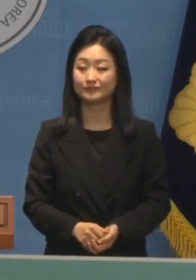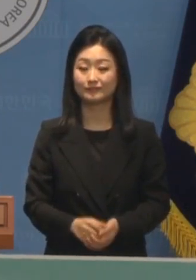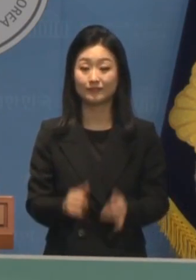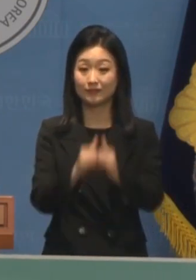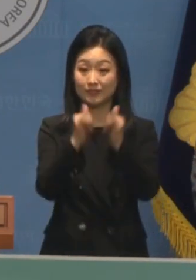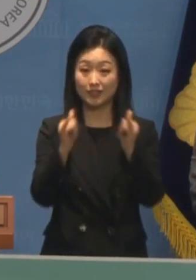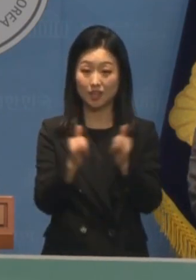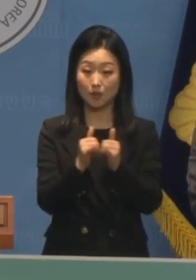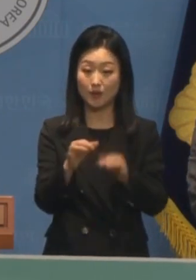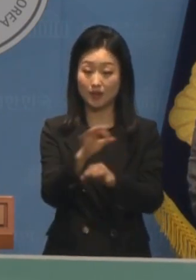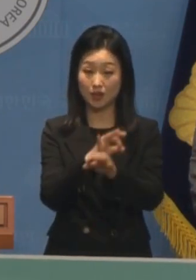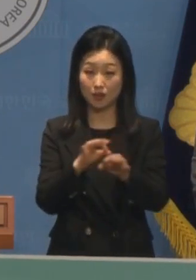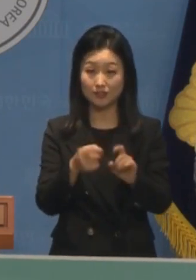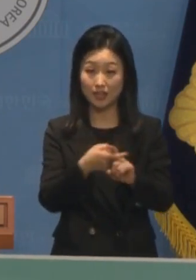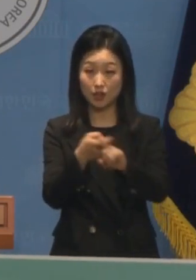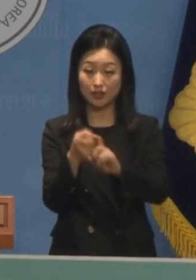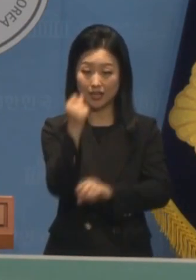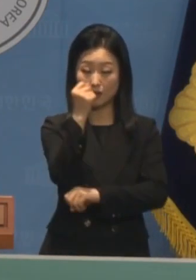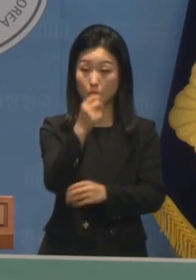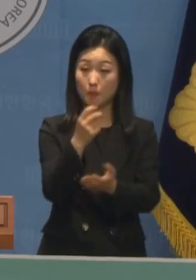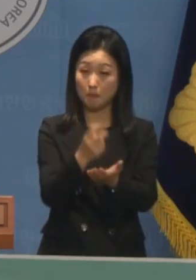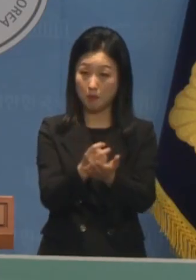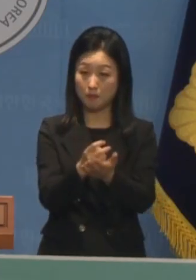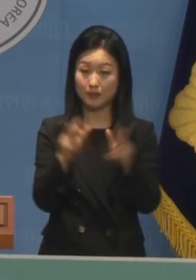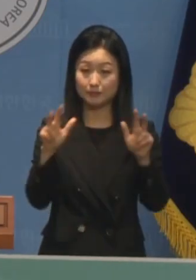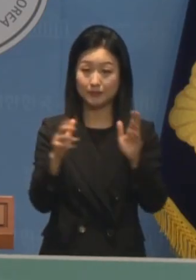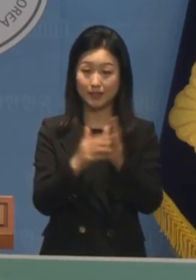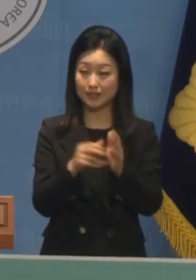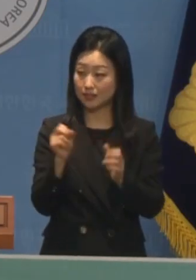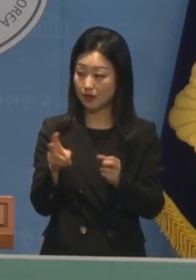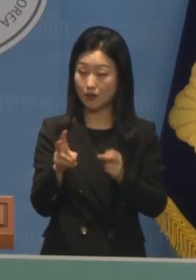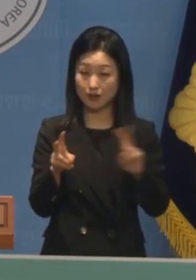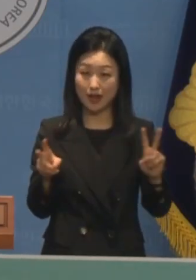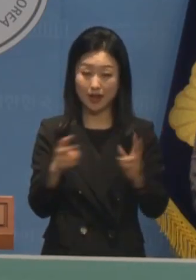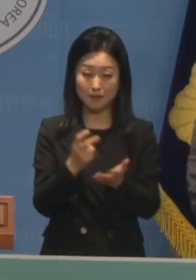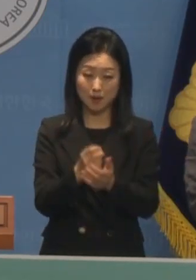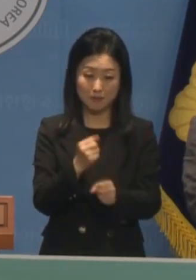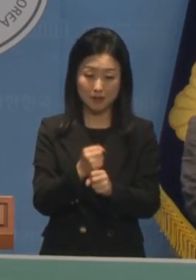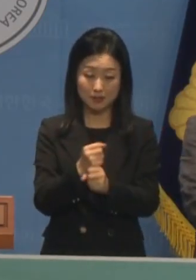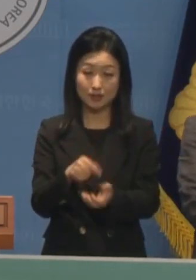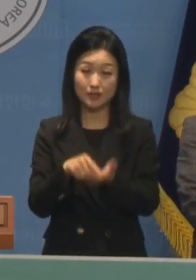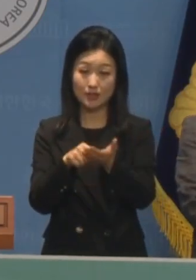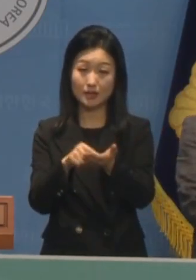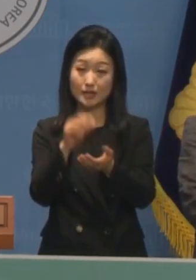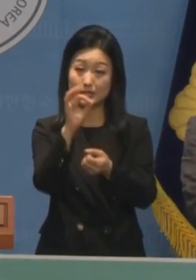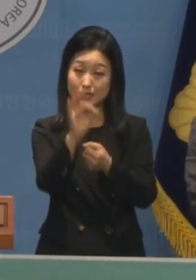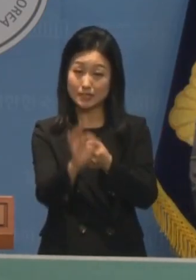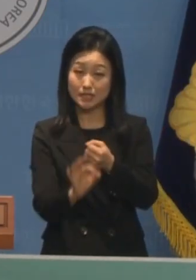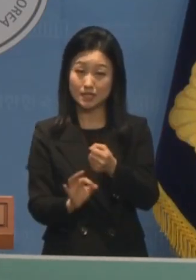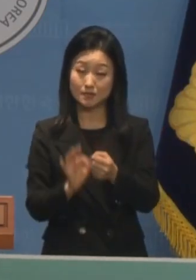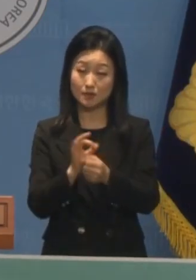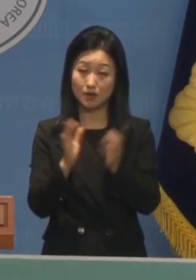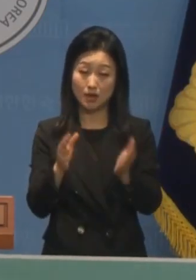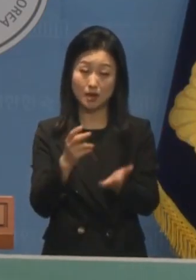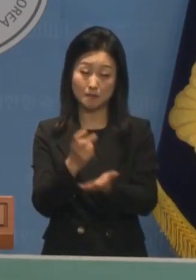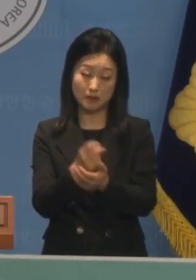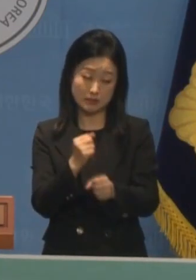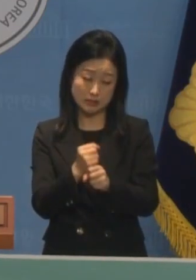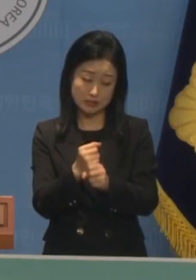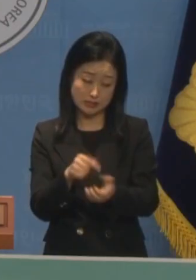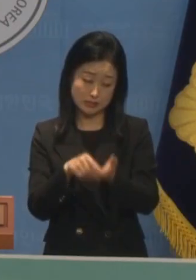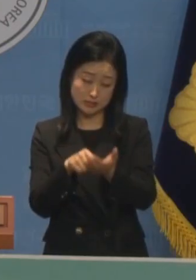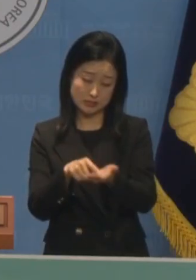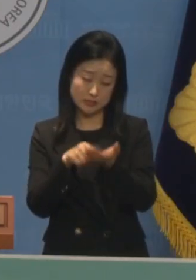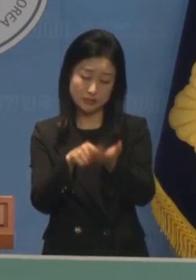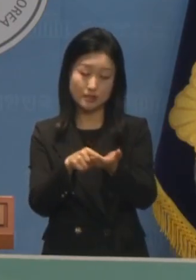사회연대 경제기본법은 지금까지 여야가 발의하고 10년 동안 노력했습니다. 여러 정당의